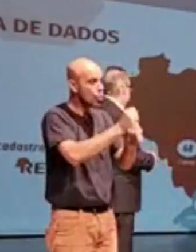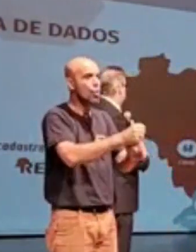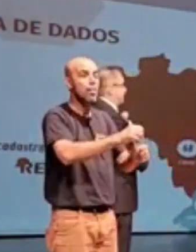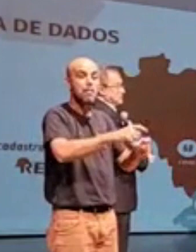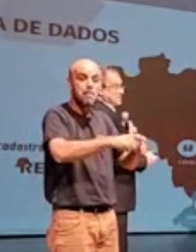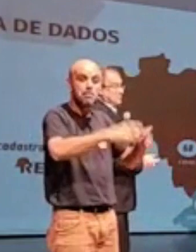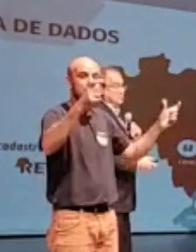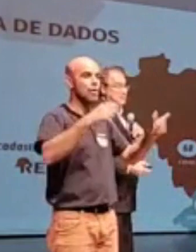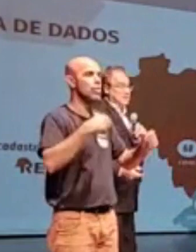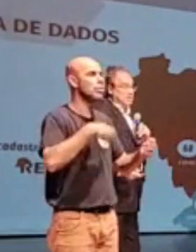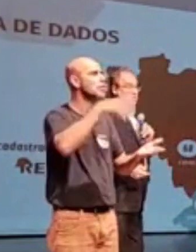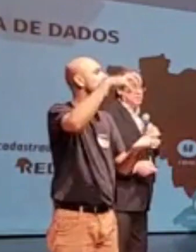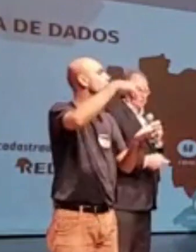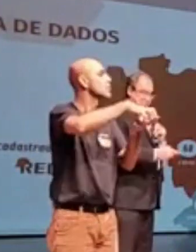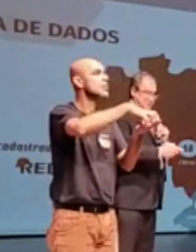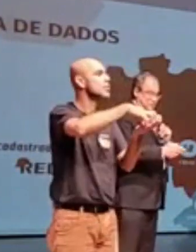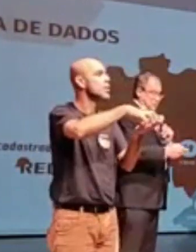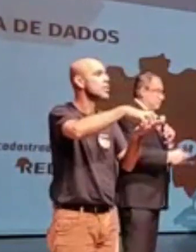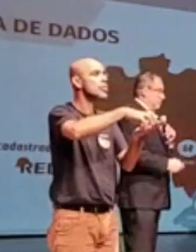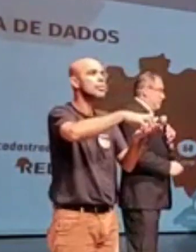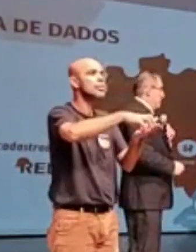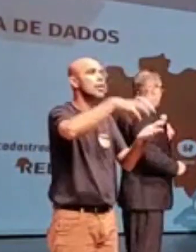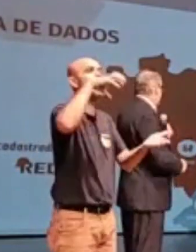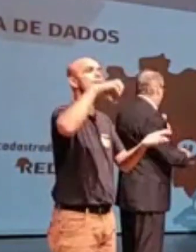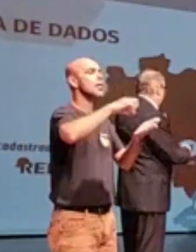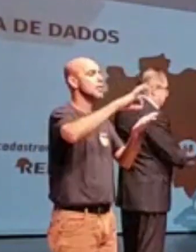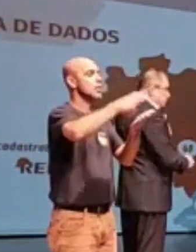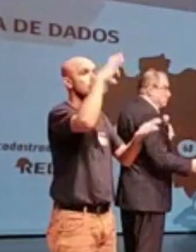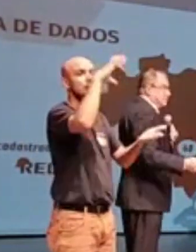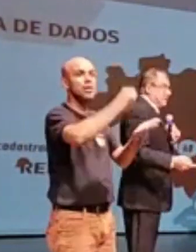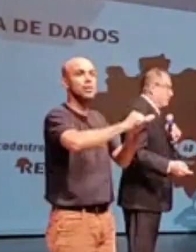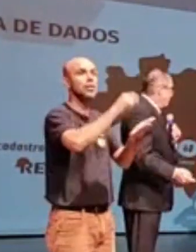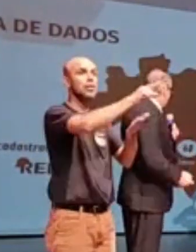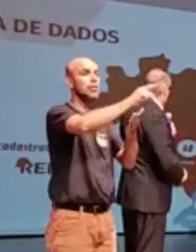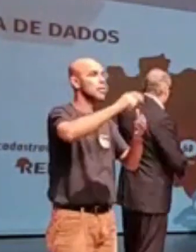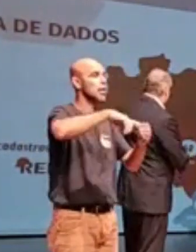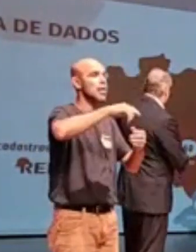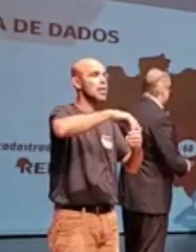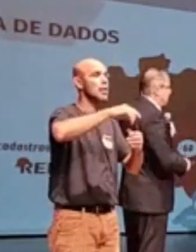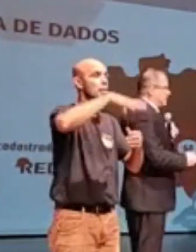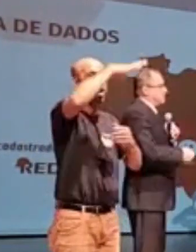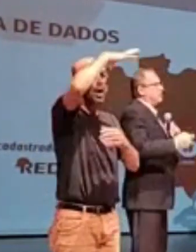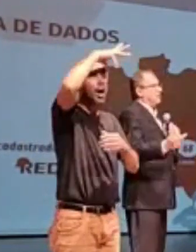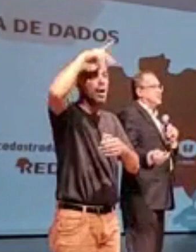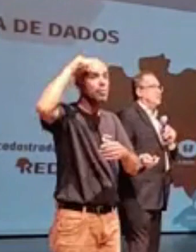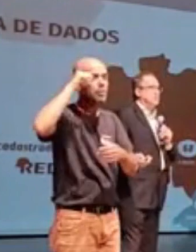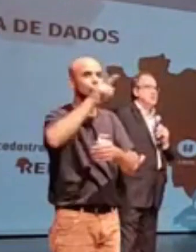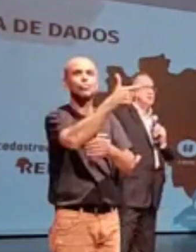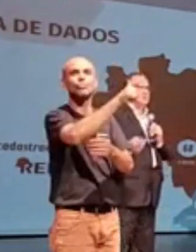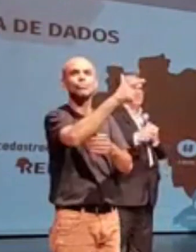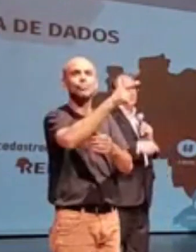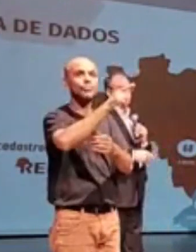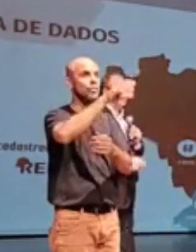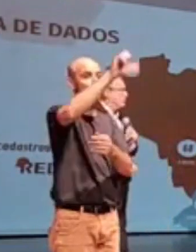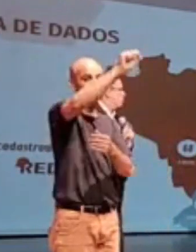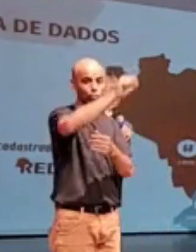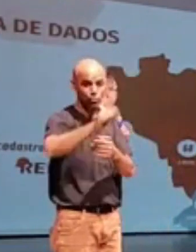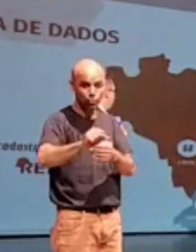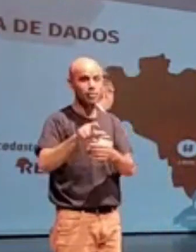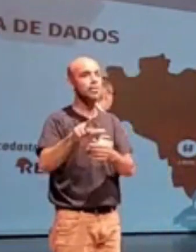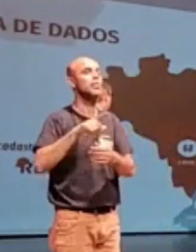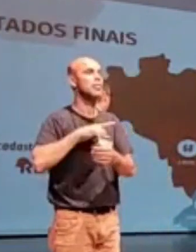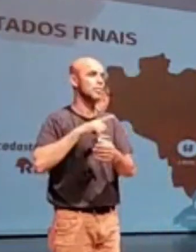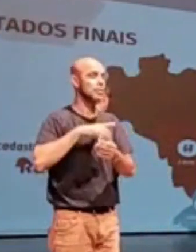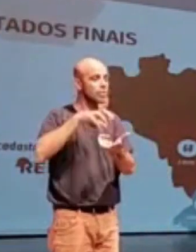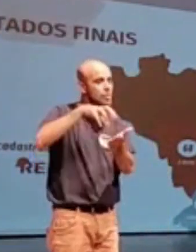gente não tem nenhum centro credenciado hoje na região da Amazônia, então lá não tem, mas Sudeste, a grande maioria dos centros, então tem um